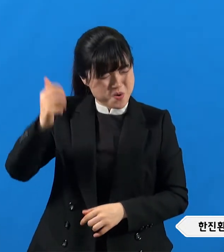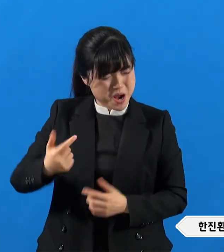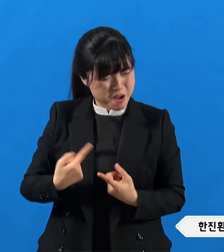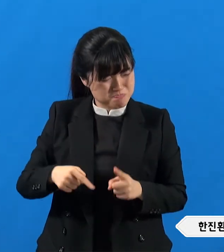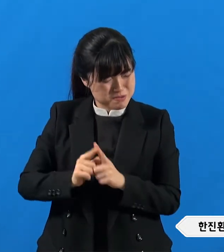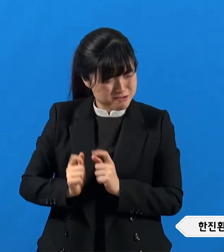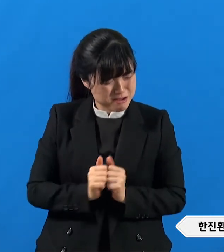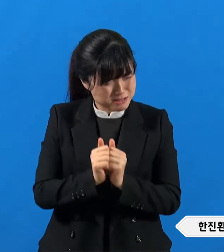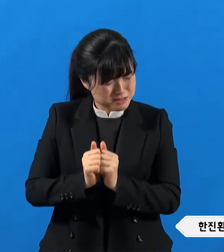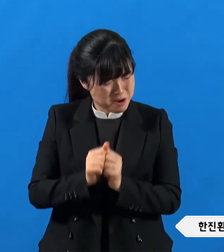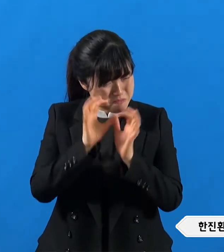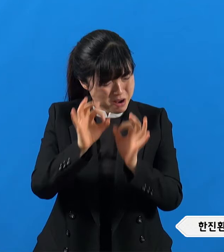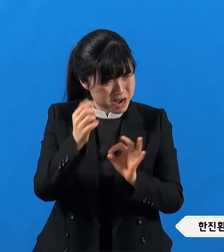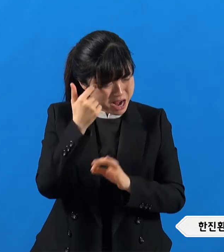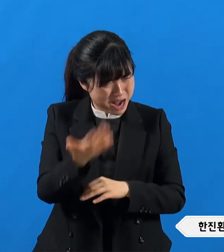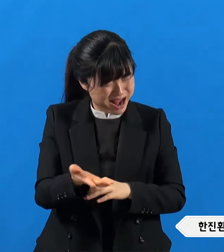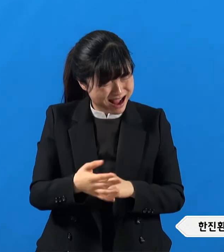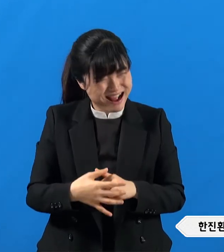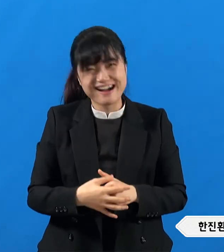게 아닐까, 그런 말이지요.